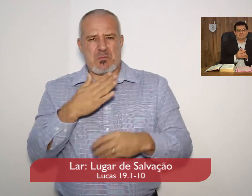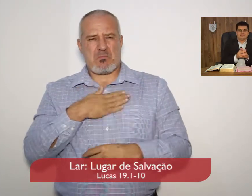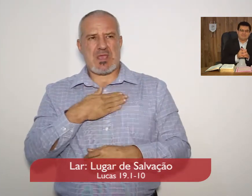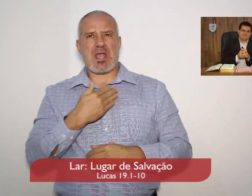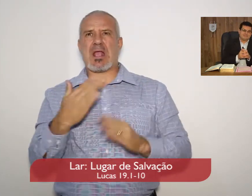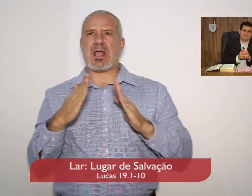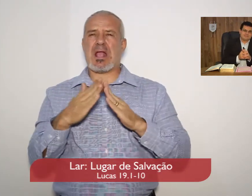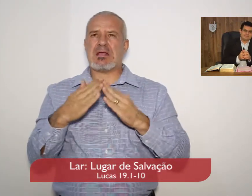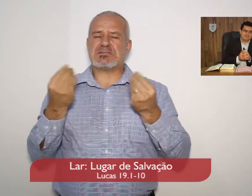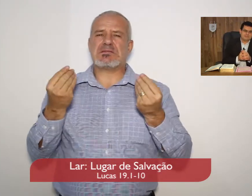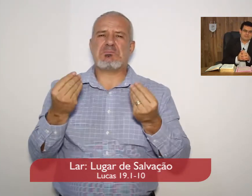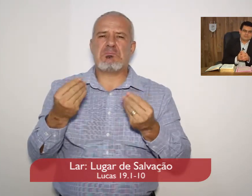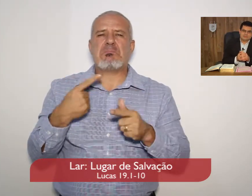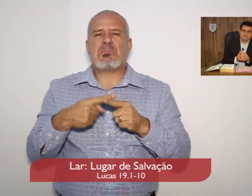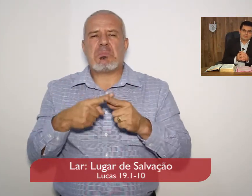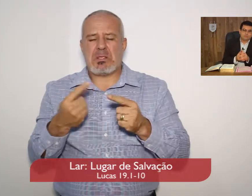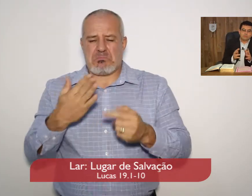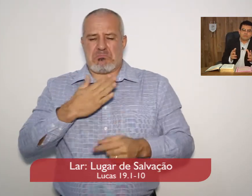minha casa?